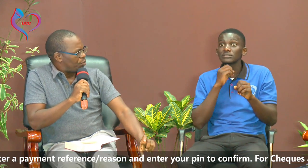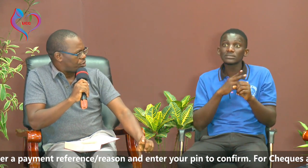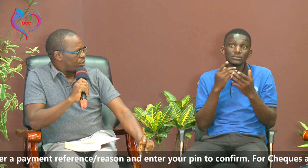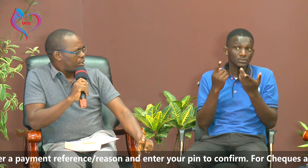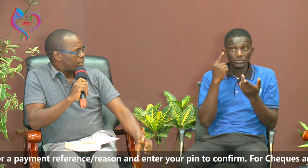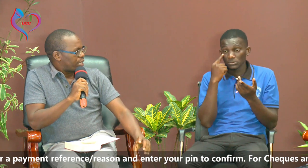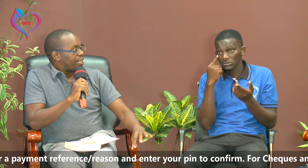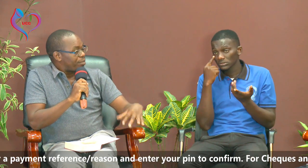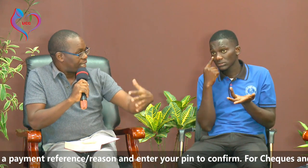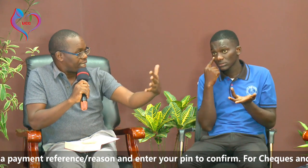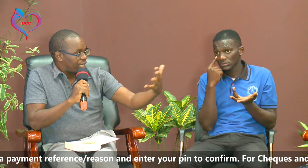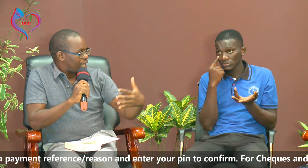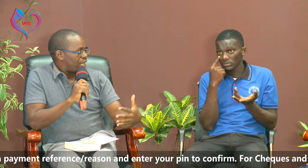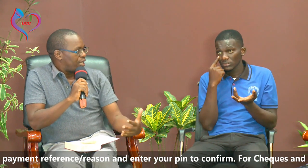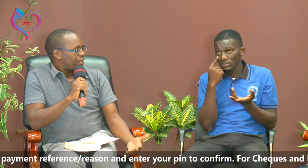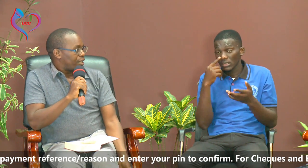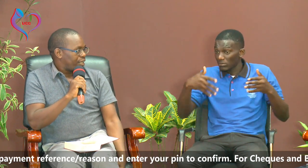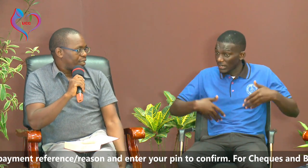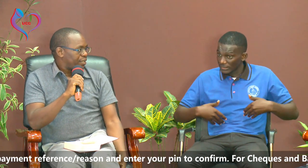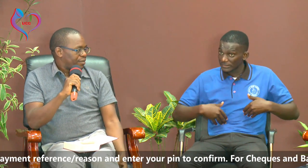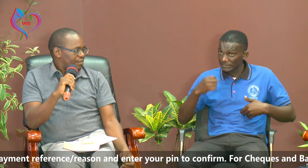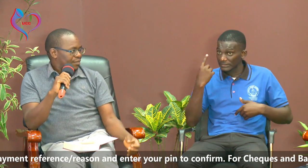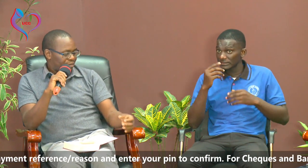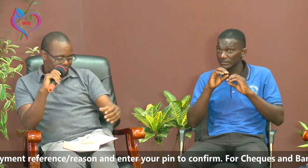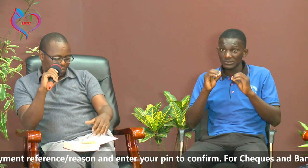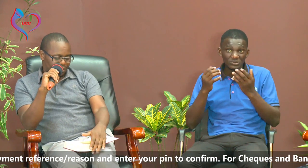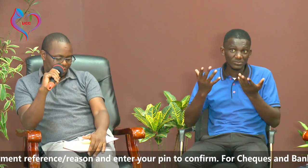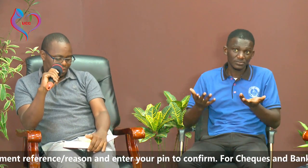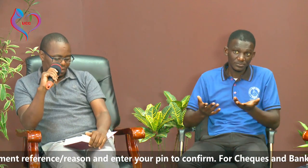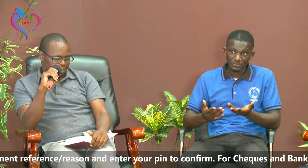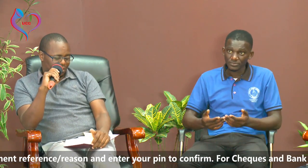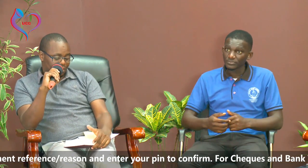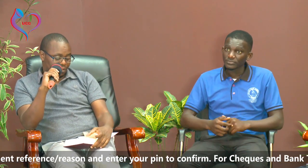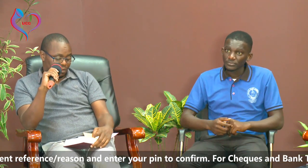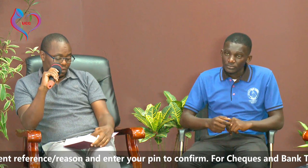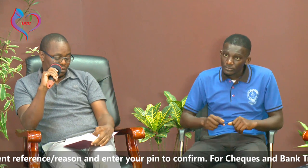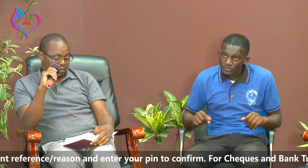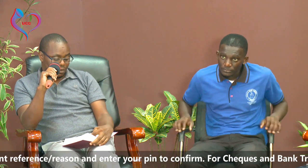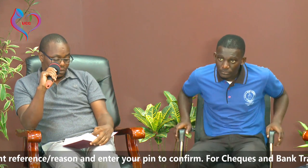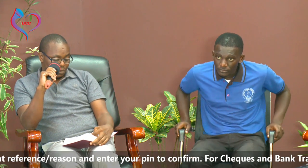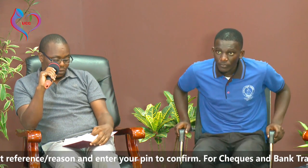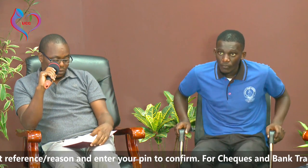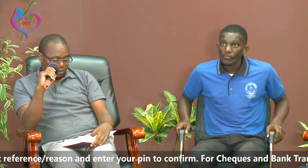omuto tanabitegera amina sebo tuyanze nyu tuyanzege question did